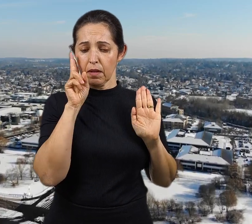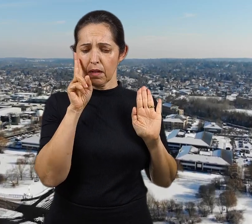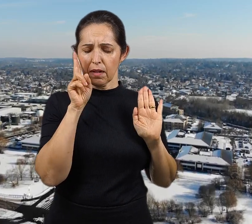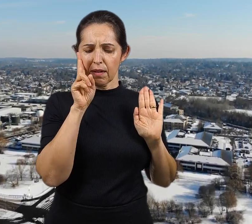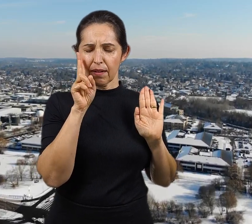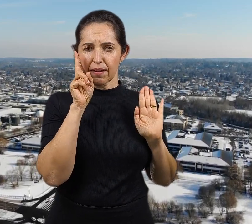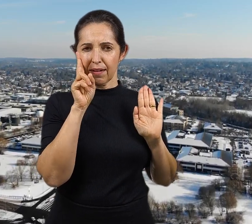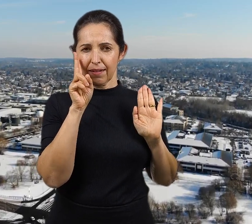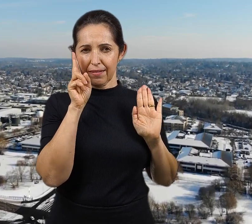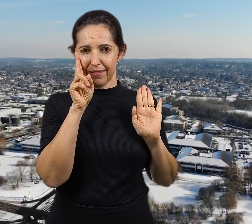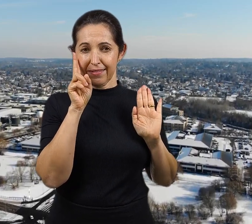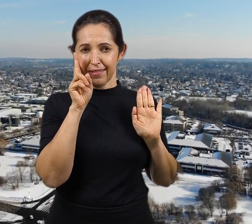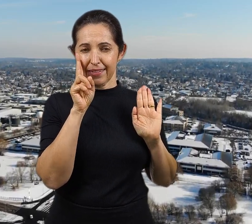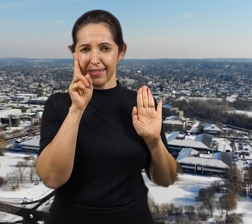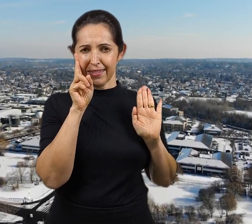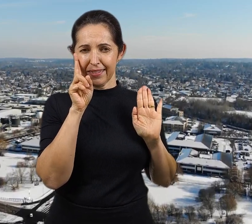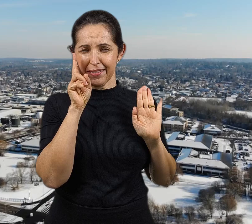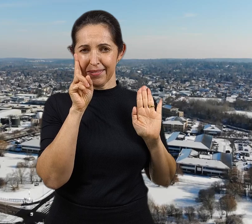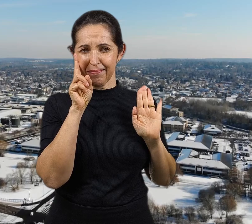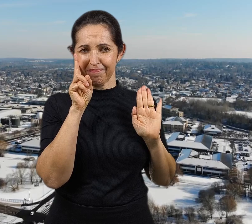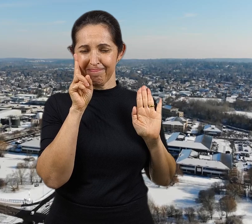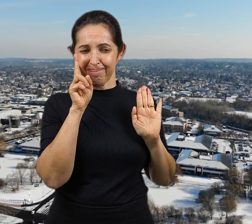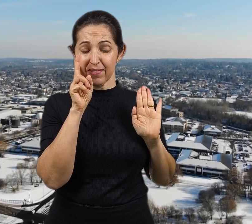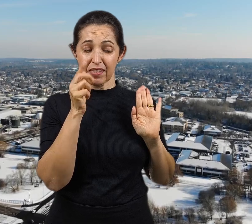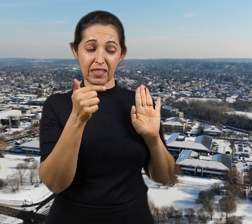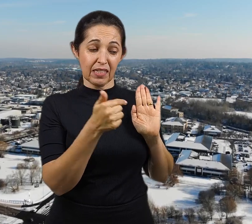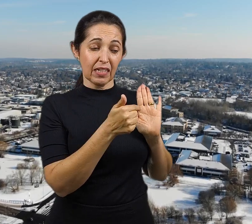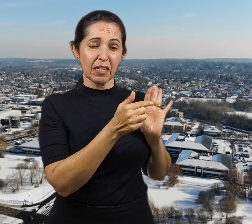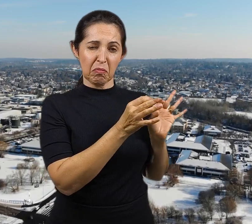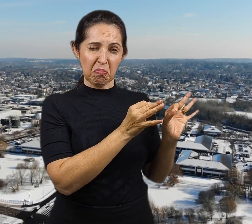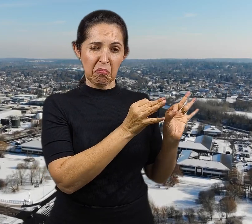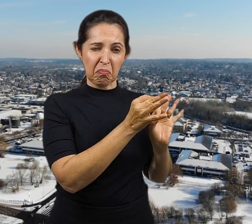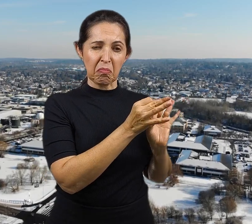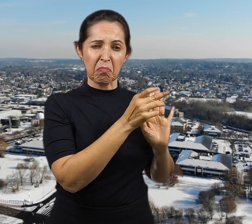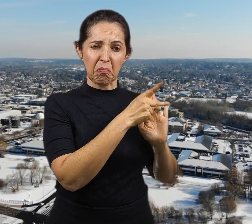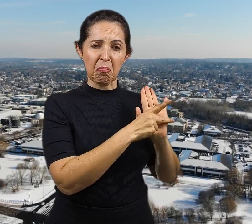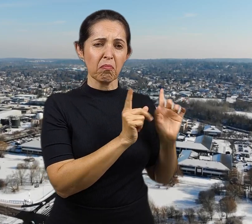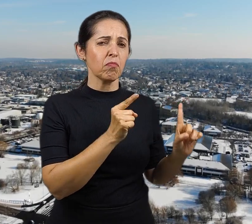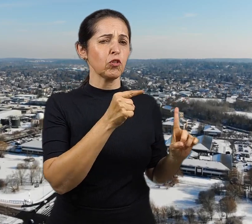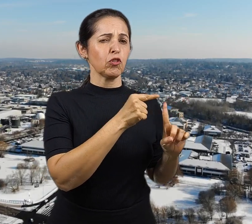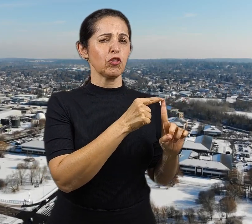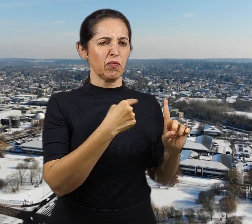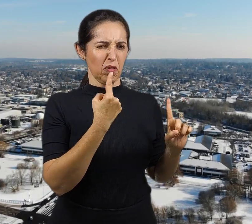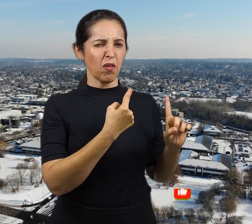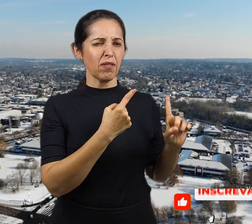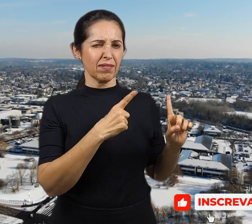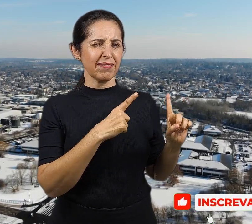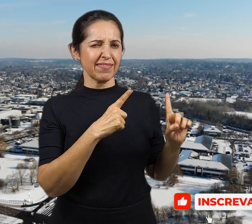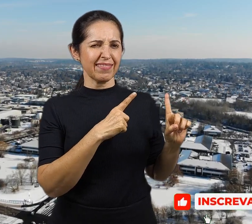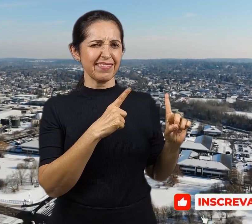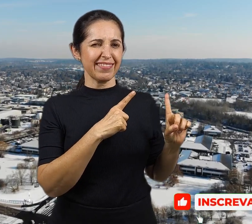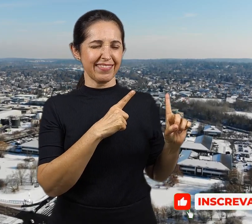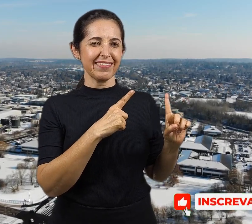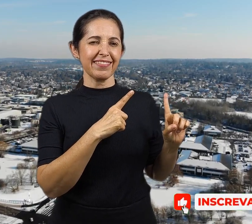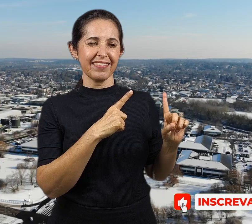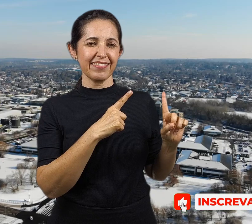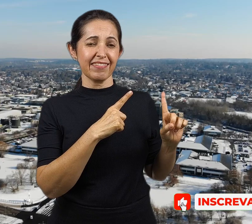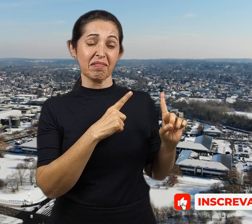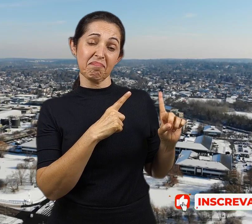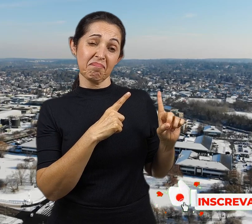são propósitos que nós fazemos, são materiais, e às vezes nós temos muito